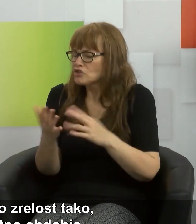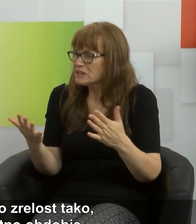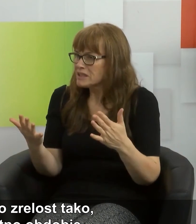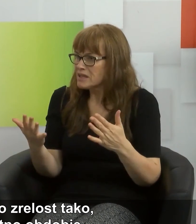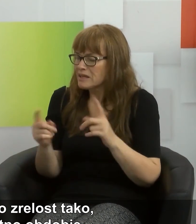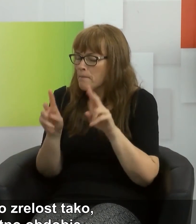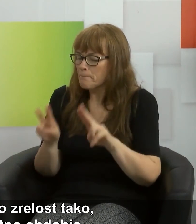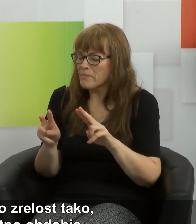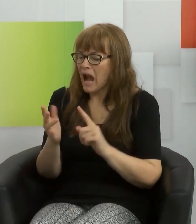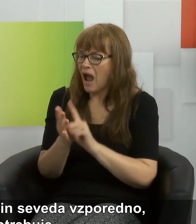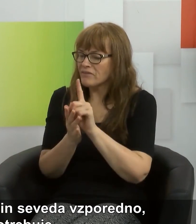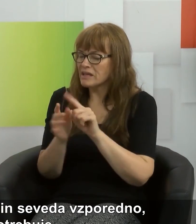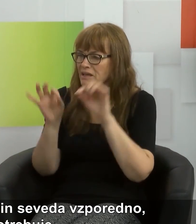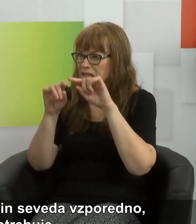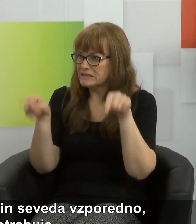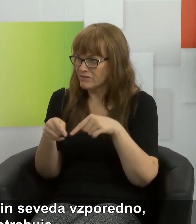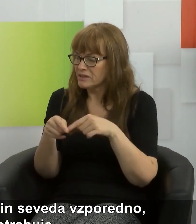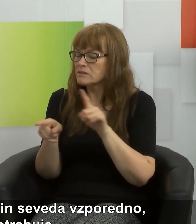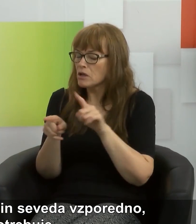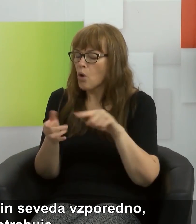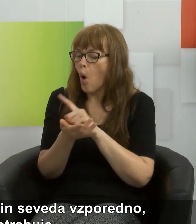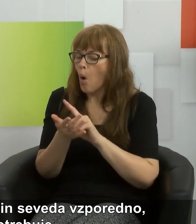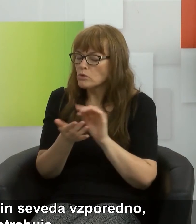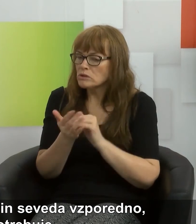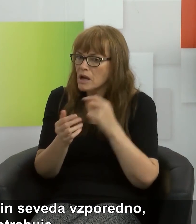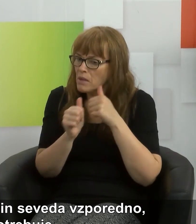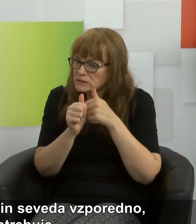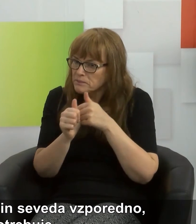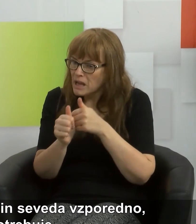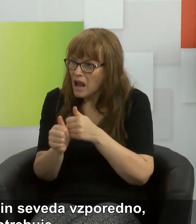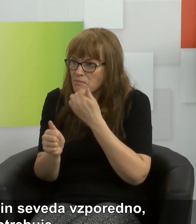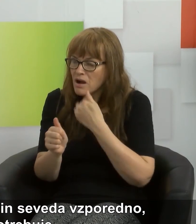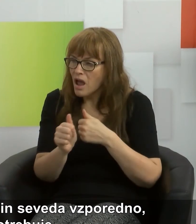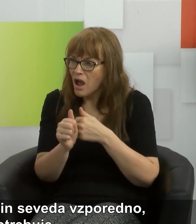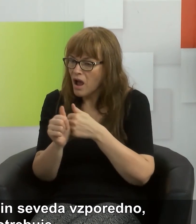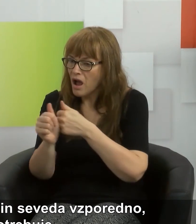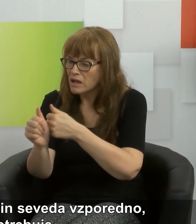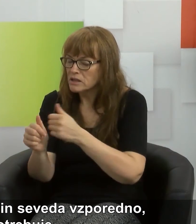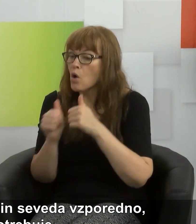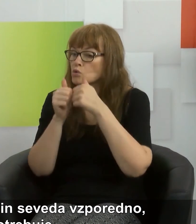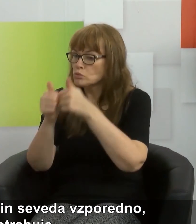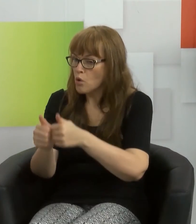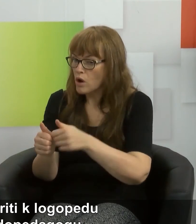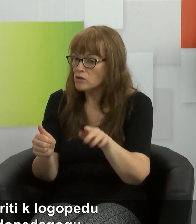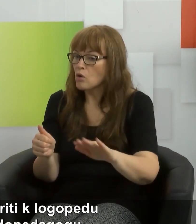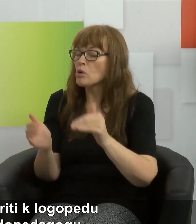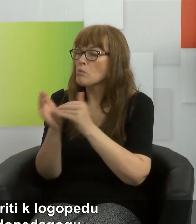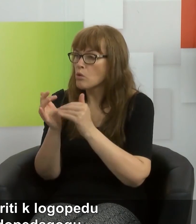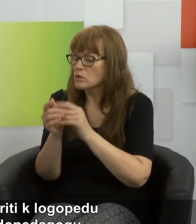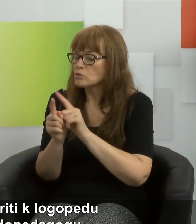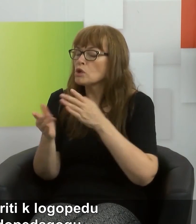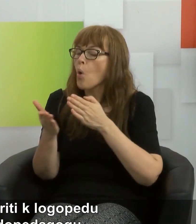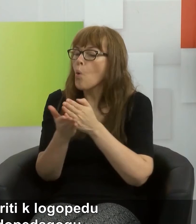Tako da absolutno je to obdobje, ki ga je treba spremljati, in seveda usporedno, če otrok potrebuje, potem